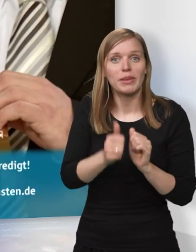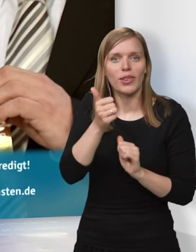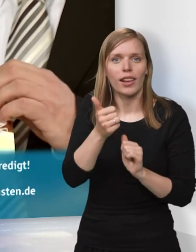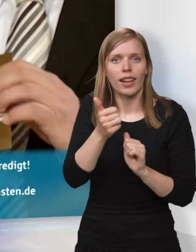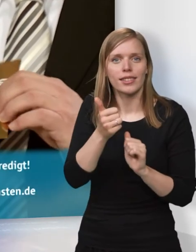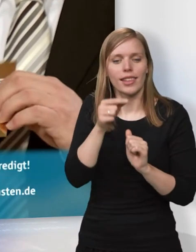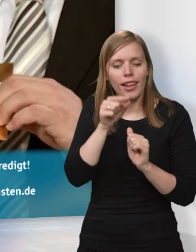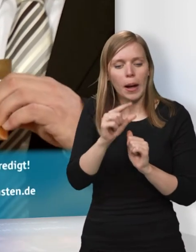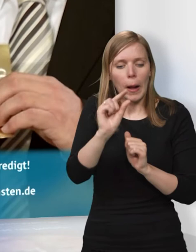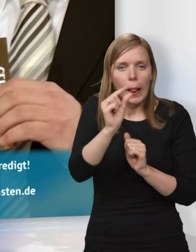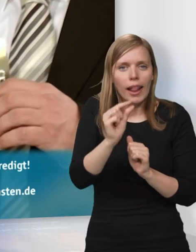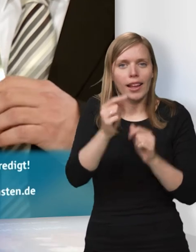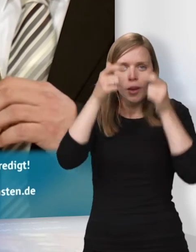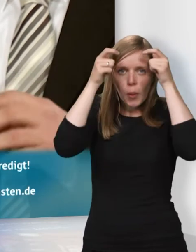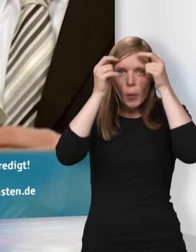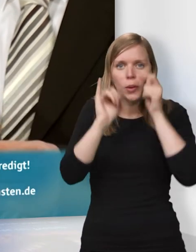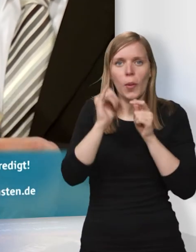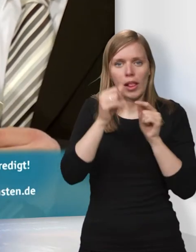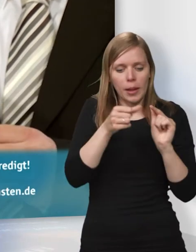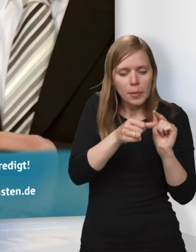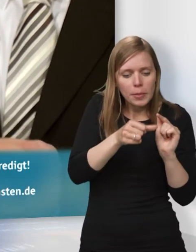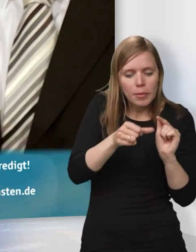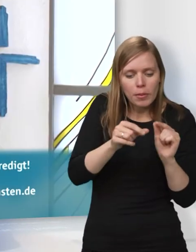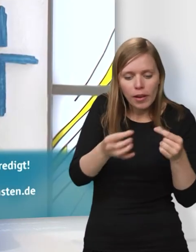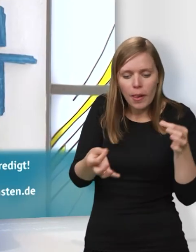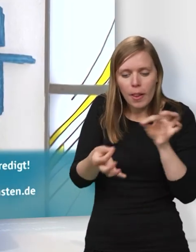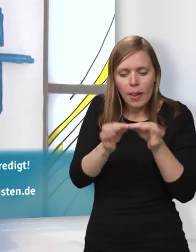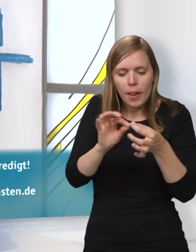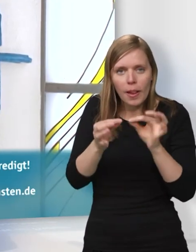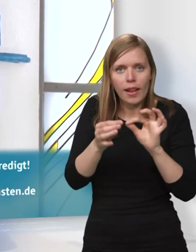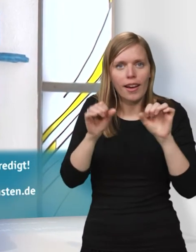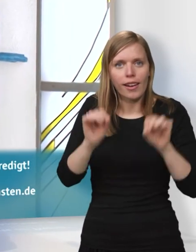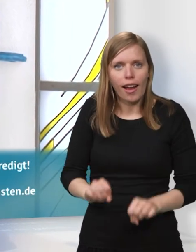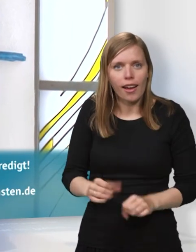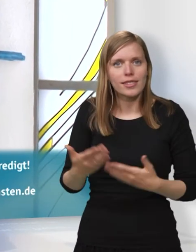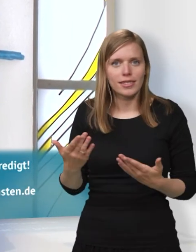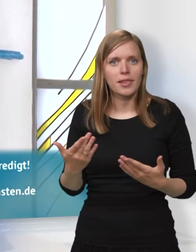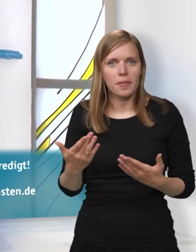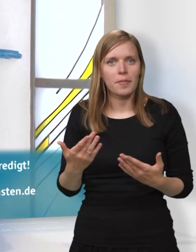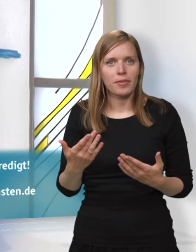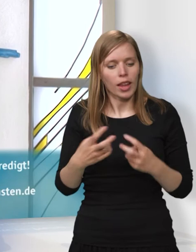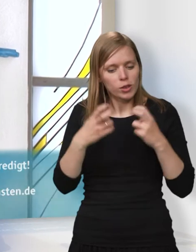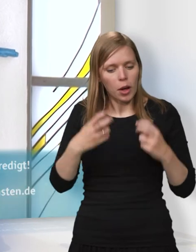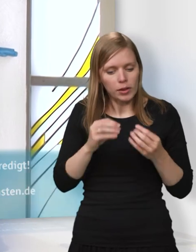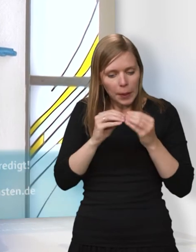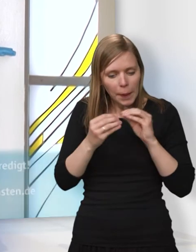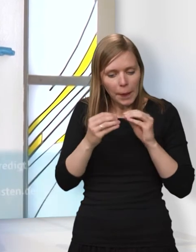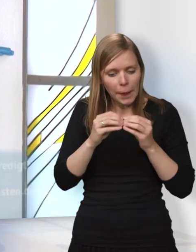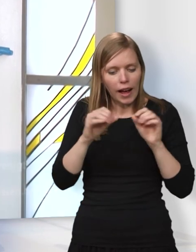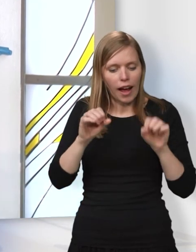kleine goldene Krone heraustrennen und Sie können sich eine kleine